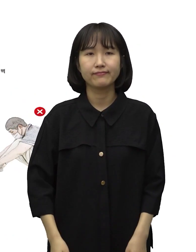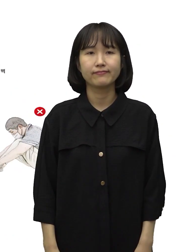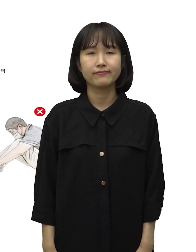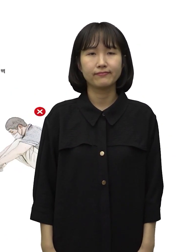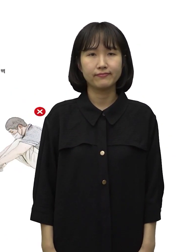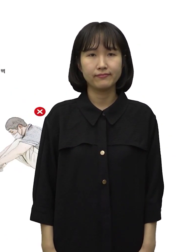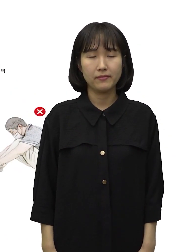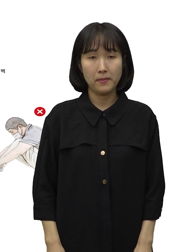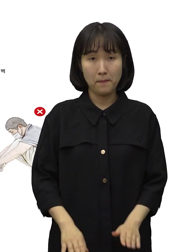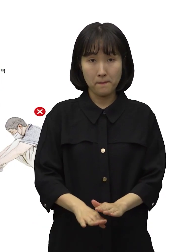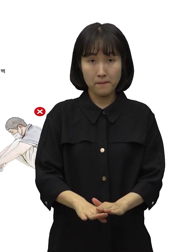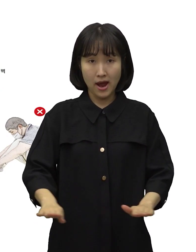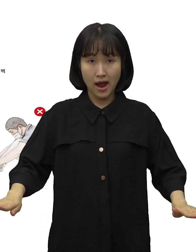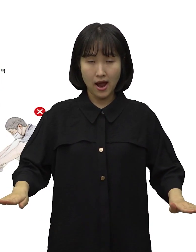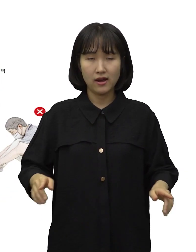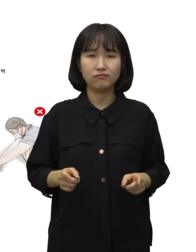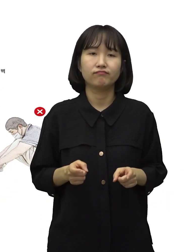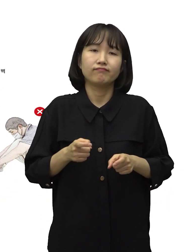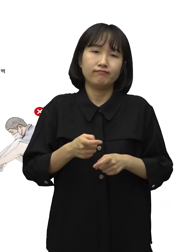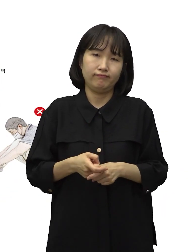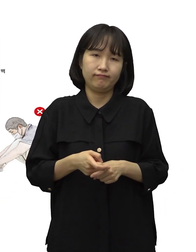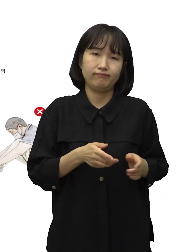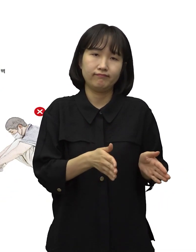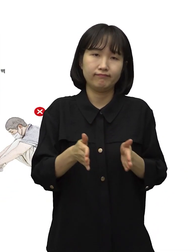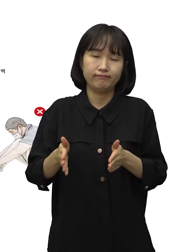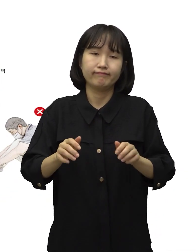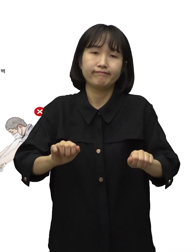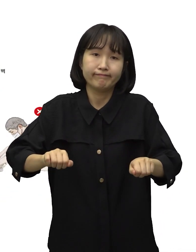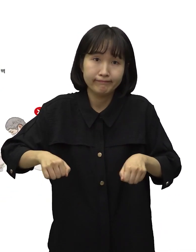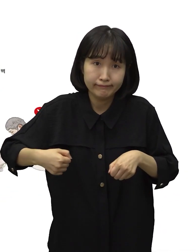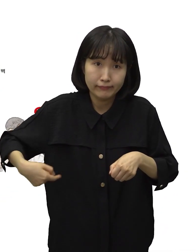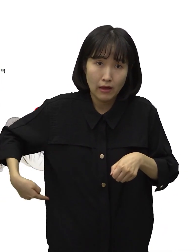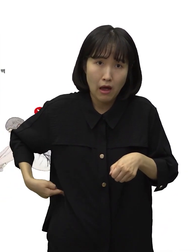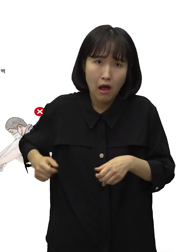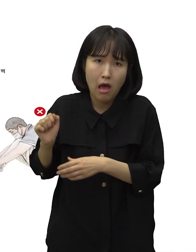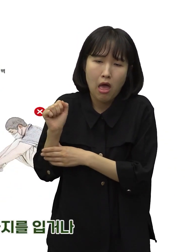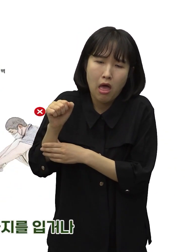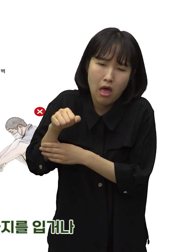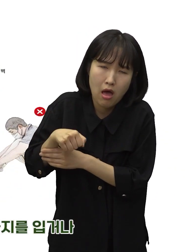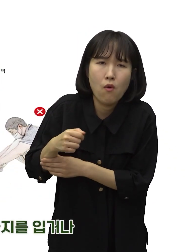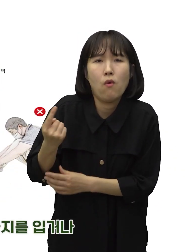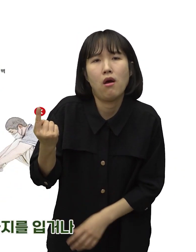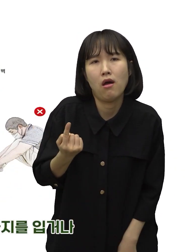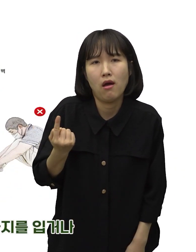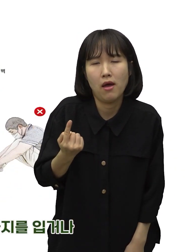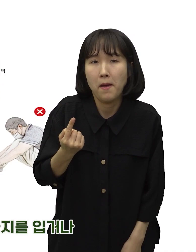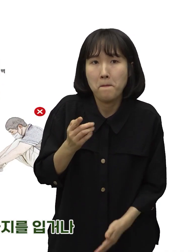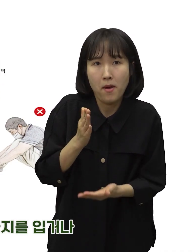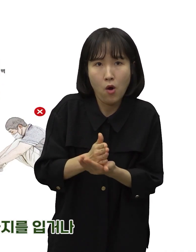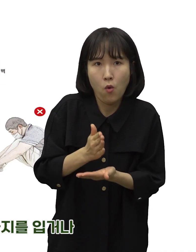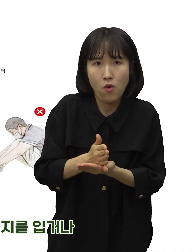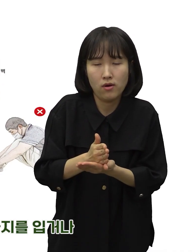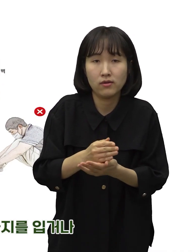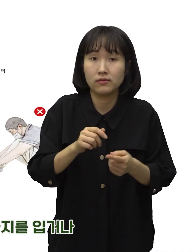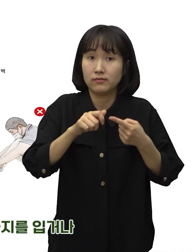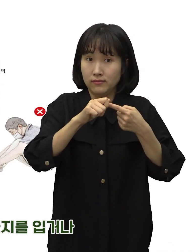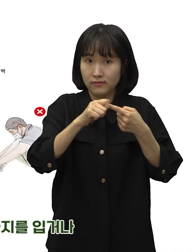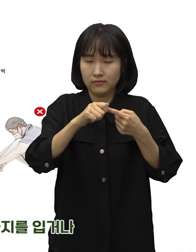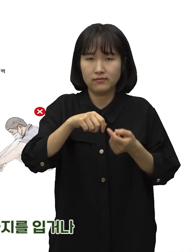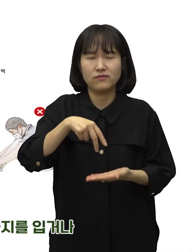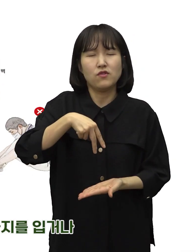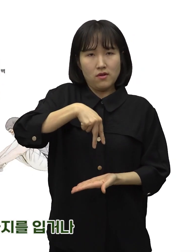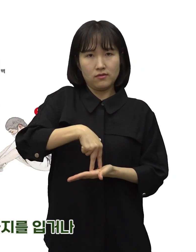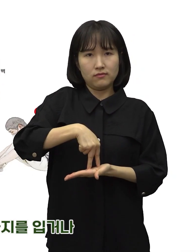바닥에 앉아서 바지를 입게 되면 허리가 더 구부러지게 됩니다. 그렇기 때문에 선 상태에서